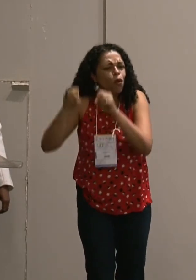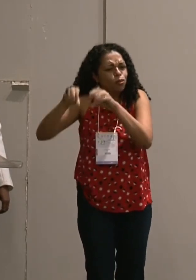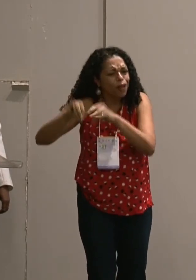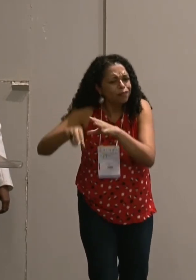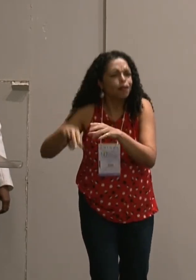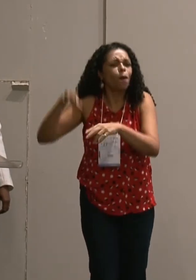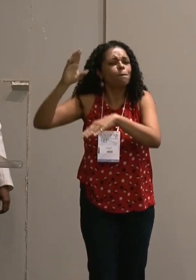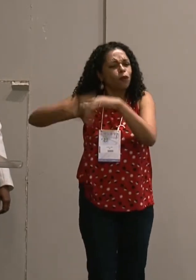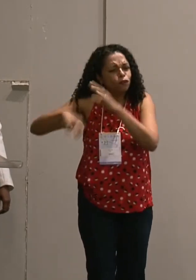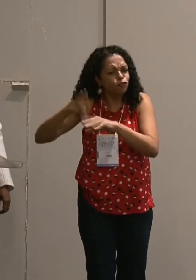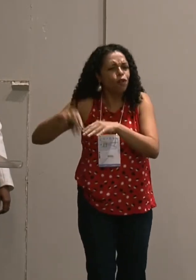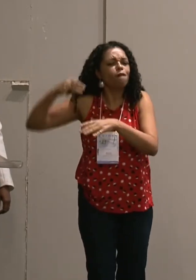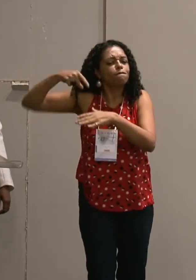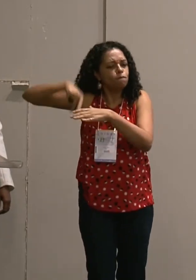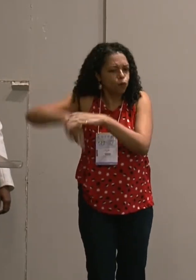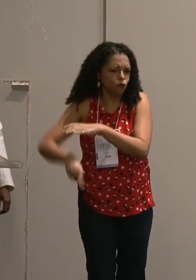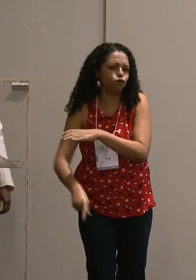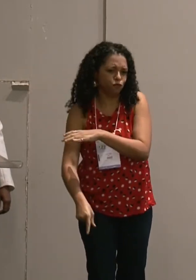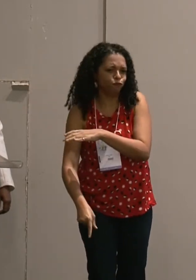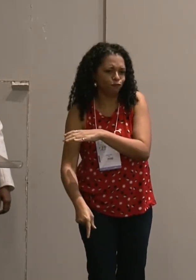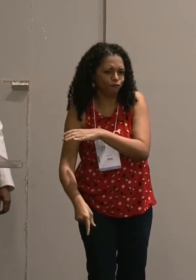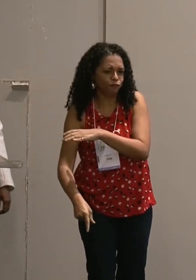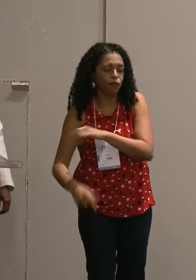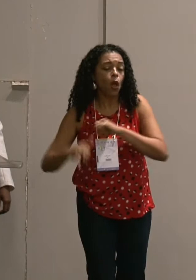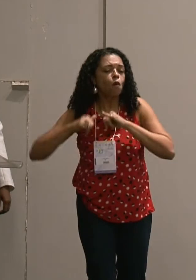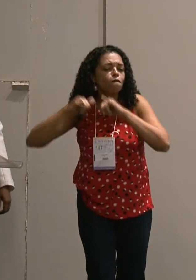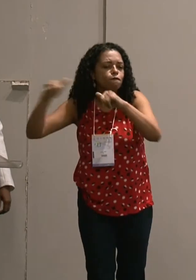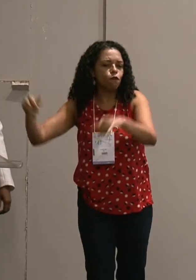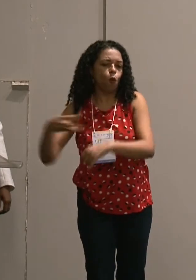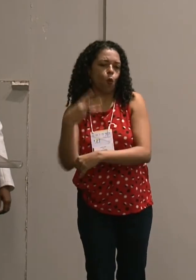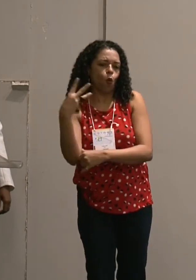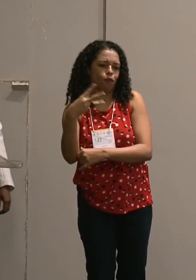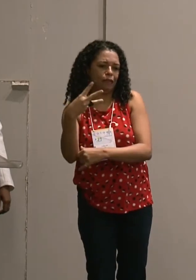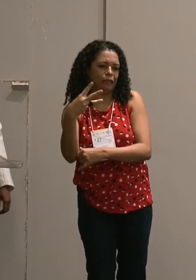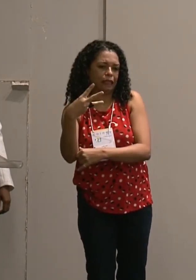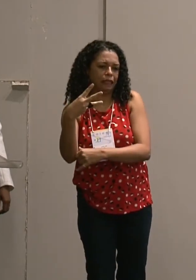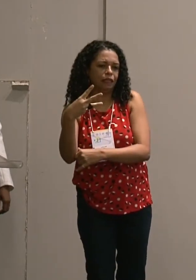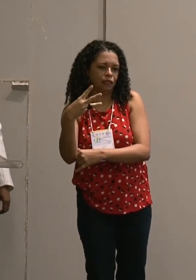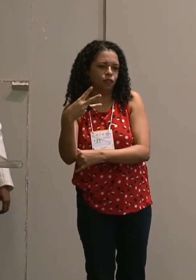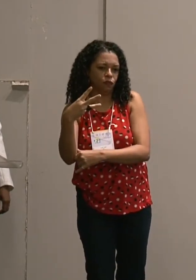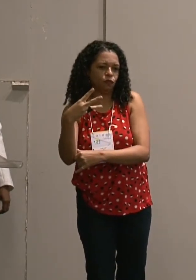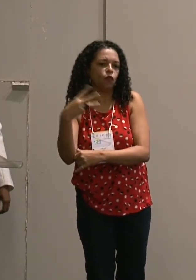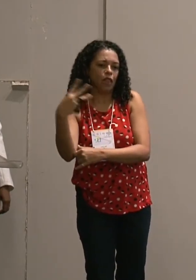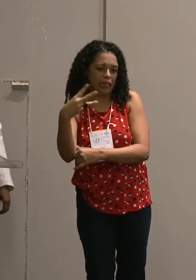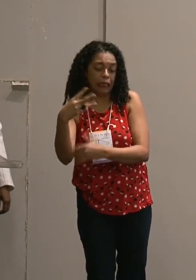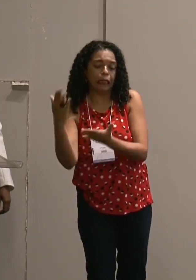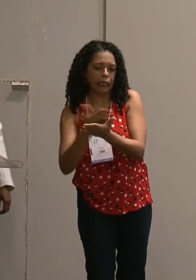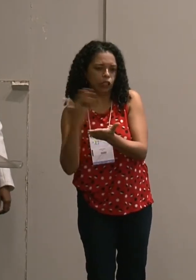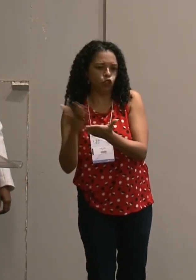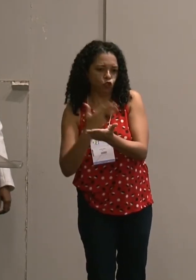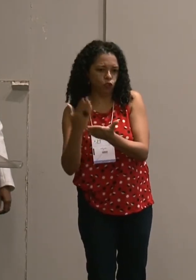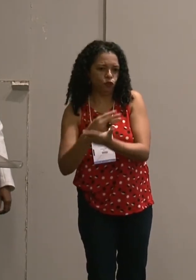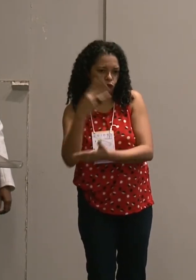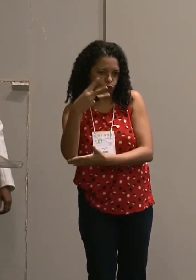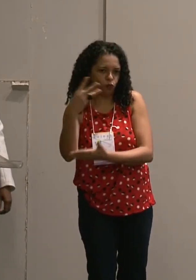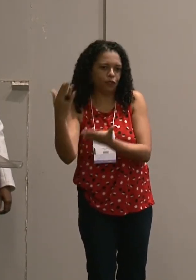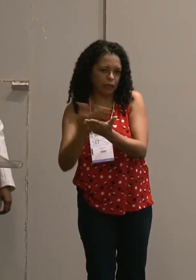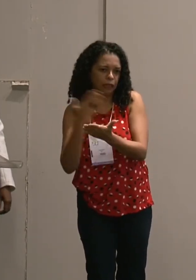ele pesquisou sim sobre educação profissional em nível profundo e ele tem